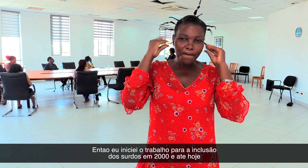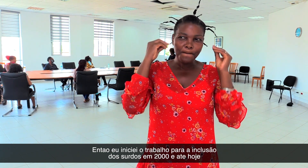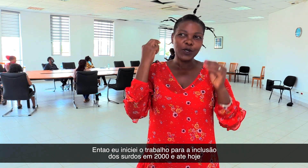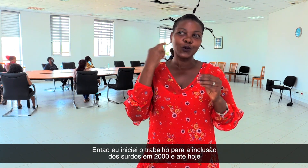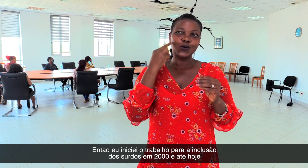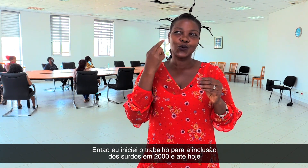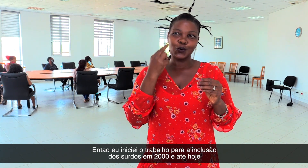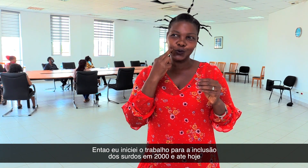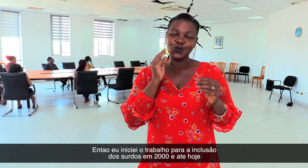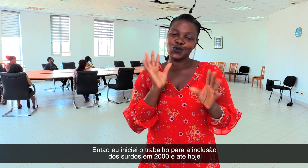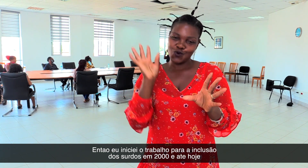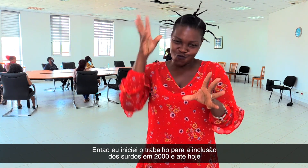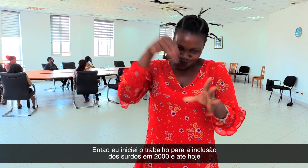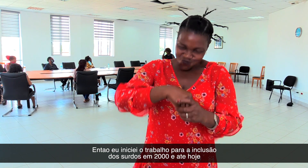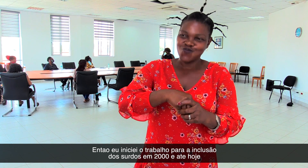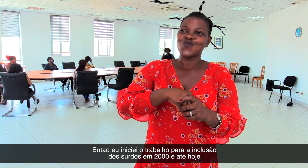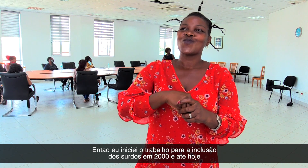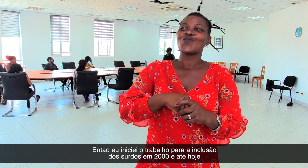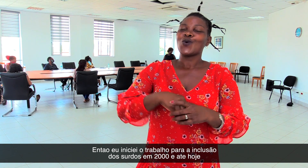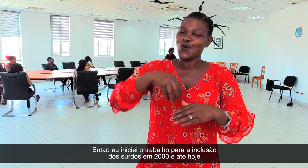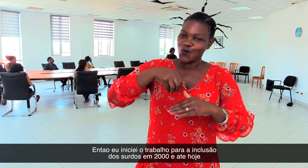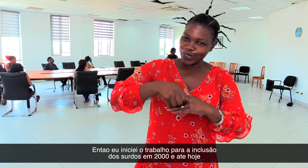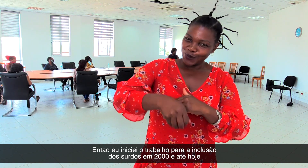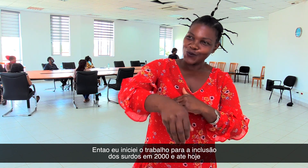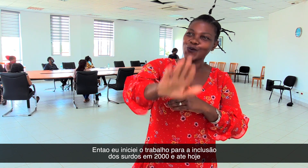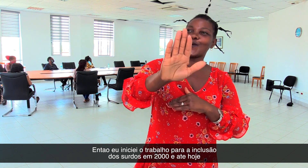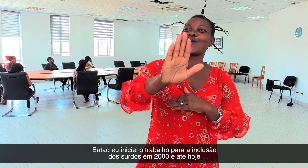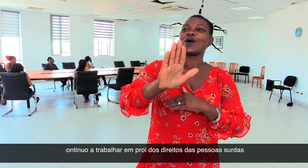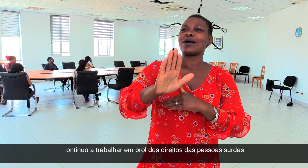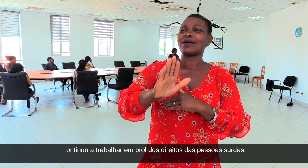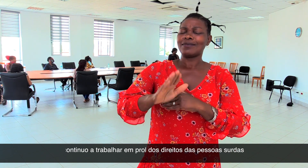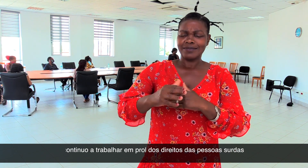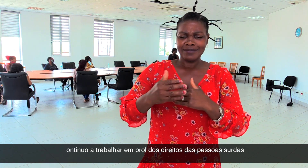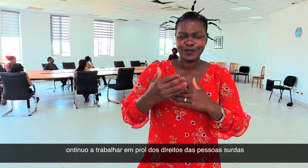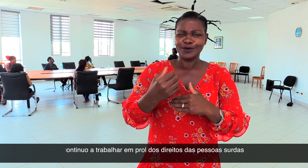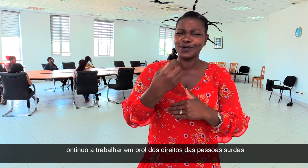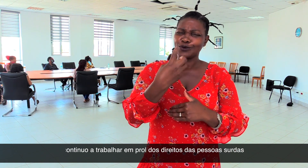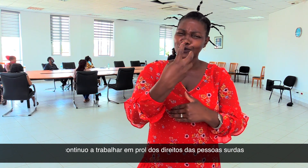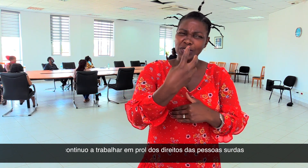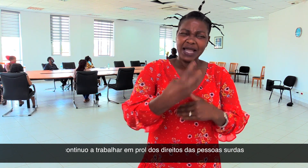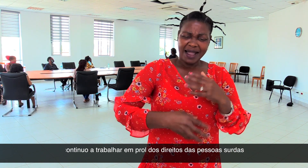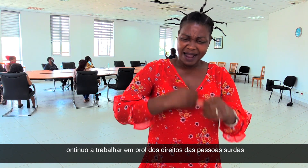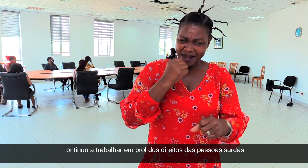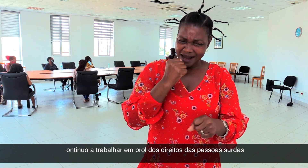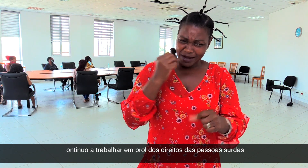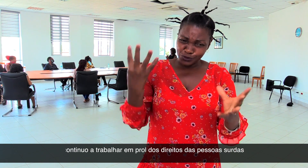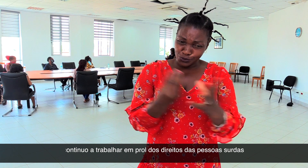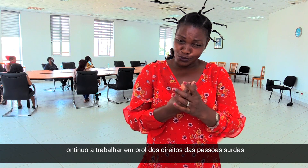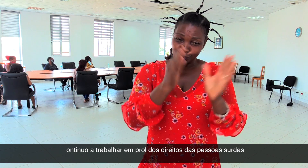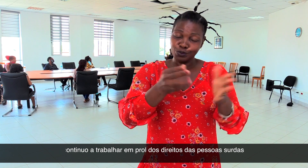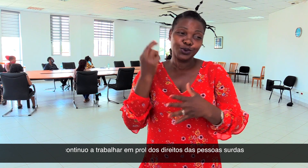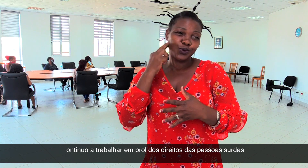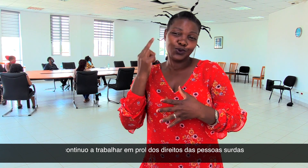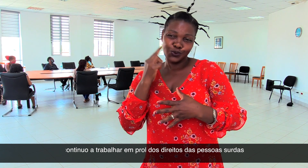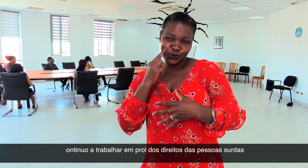Então, eu iniciei o trabalho para a inclusão dos surdos em 2000 e até hoje continuo a trabalhar em prol dos direitos